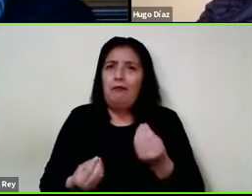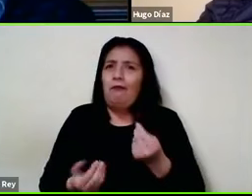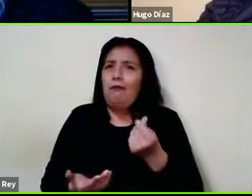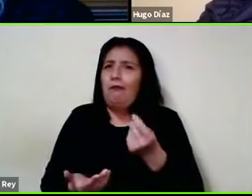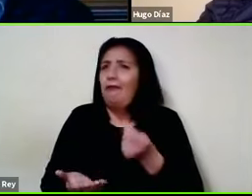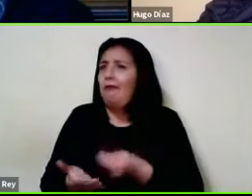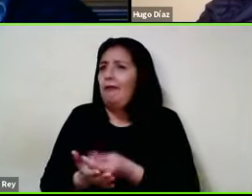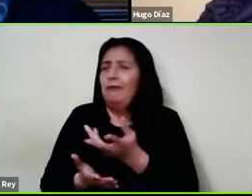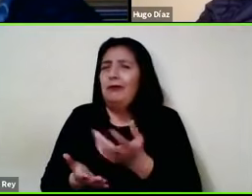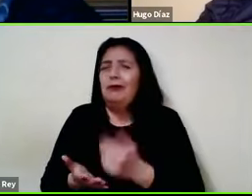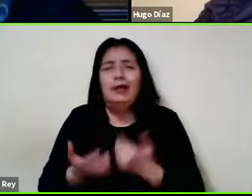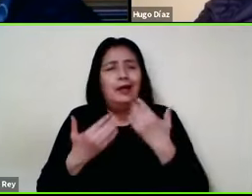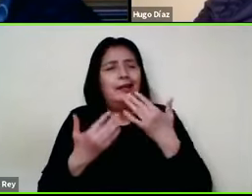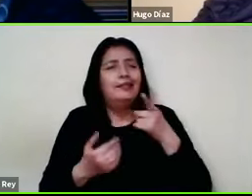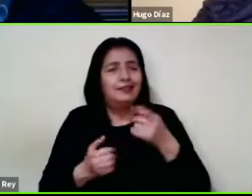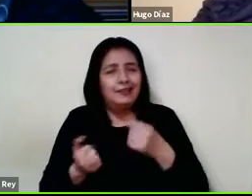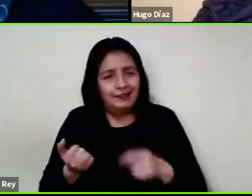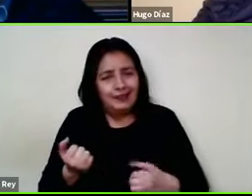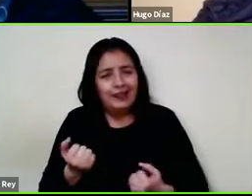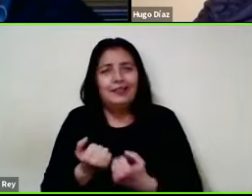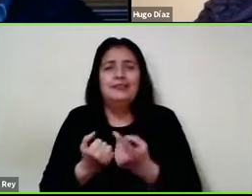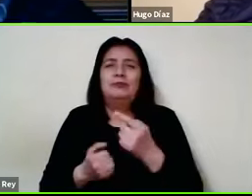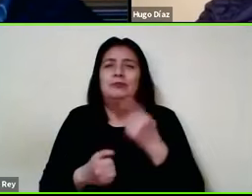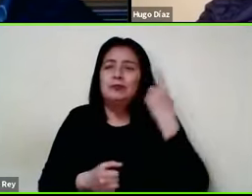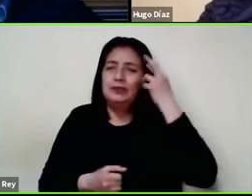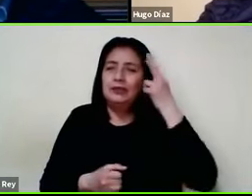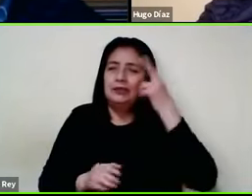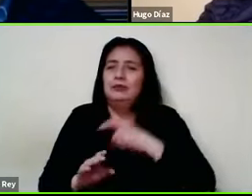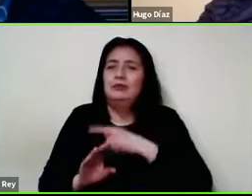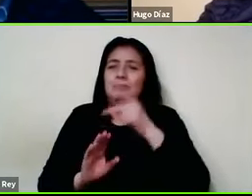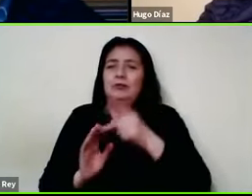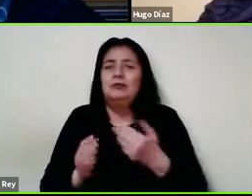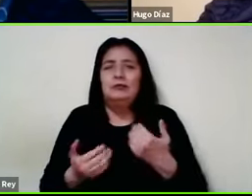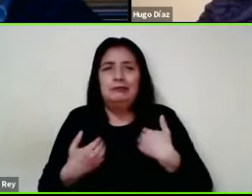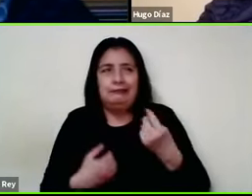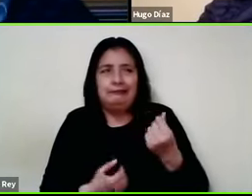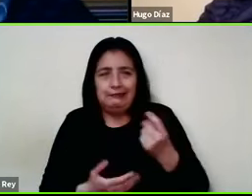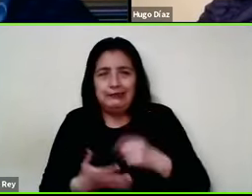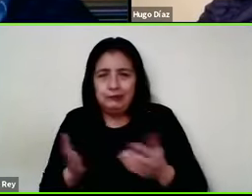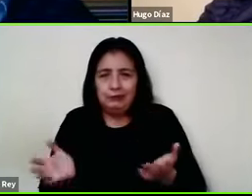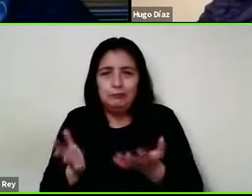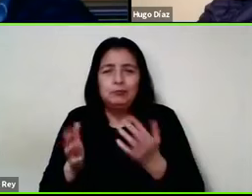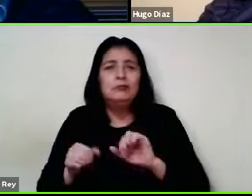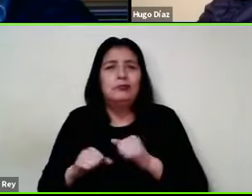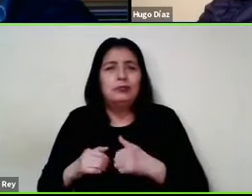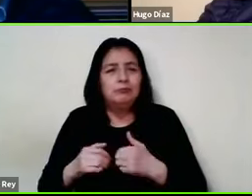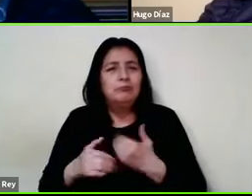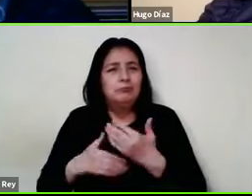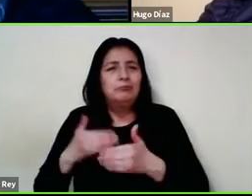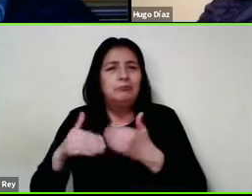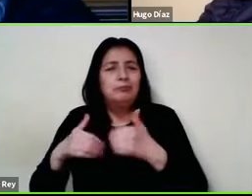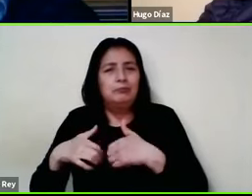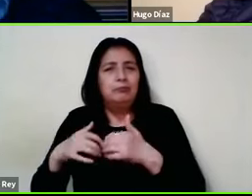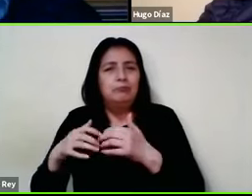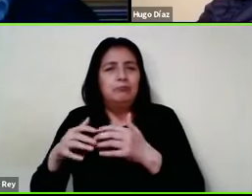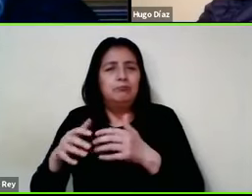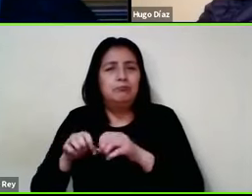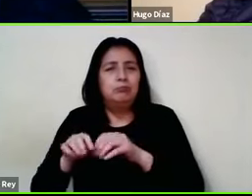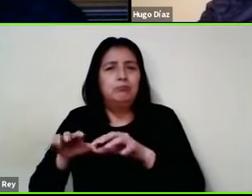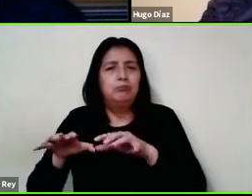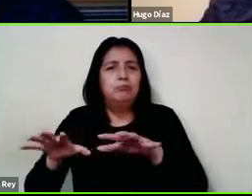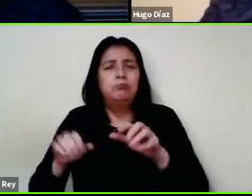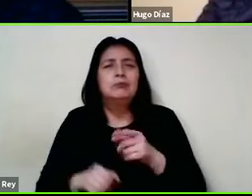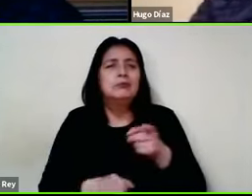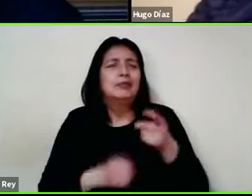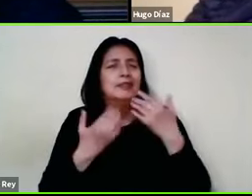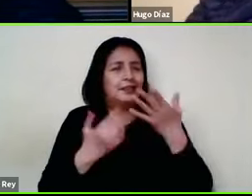realidad fue gracias a ese impulso. Por eso los proyectos con recursos y con impulso crecen. Eso es importante. Así es.